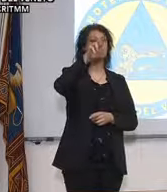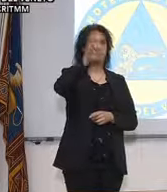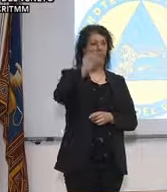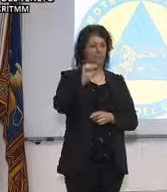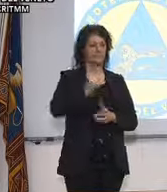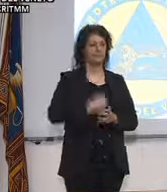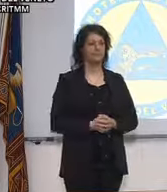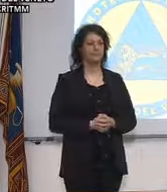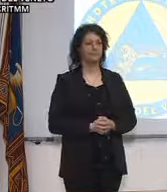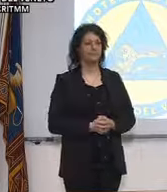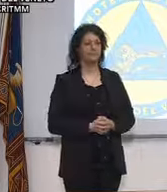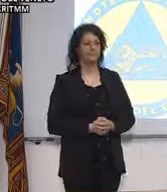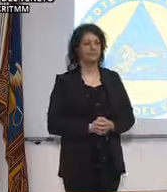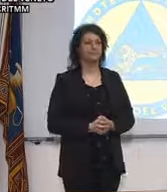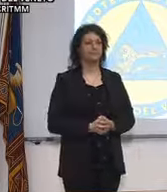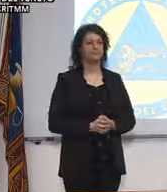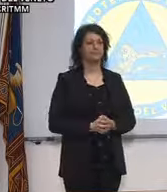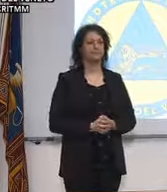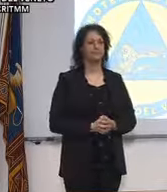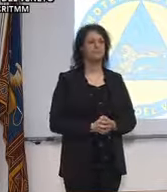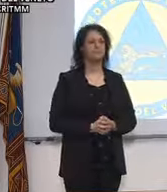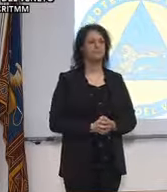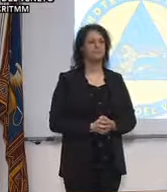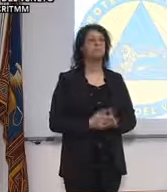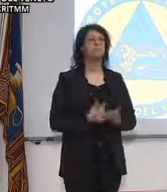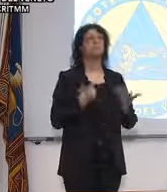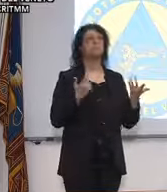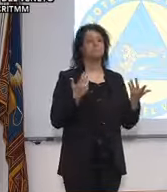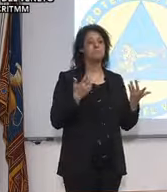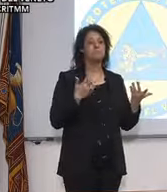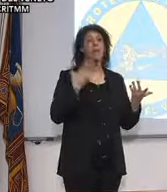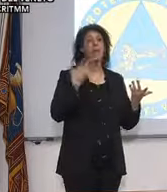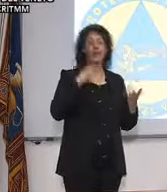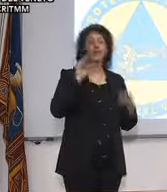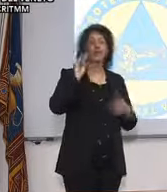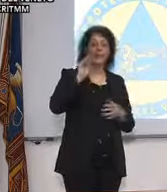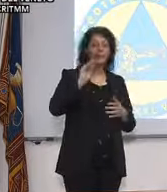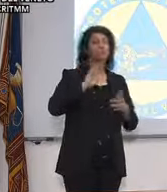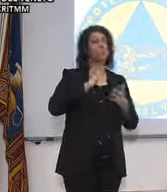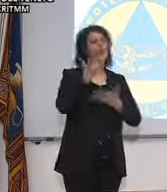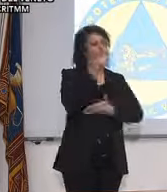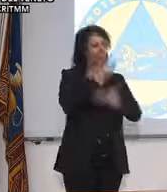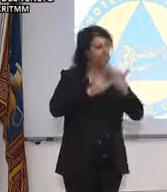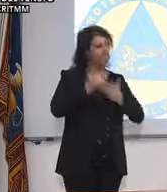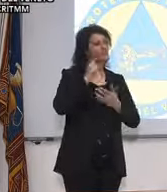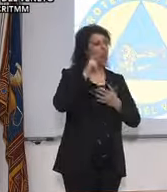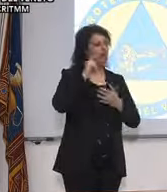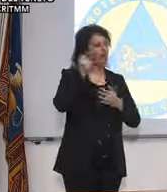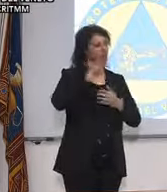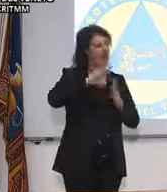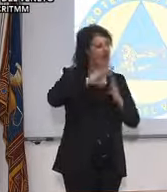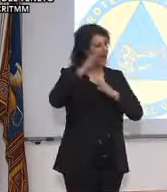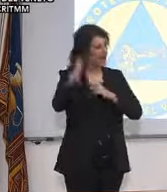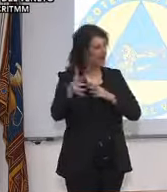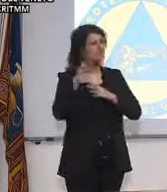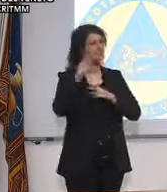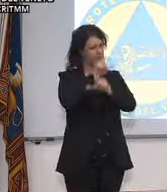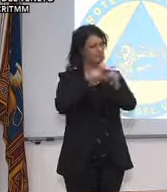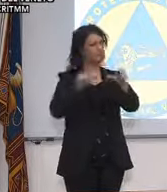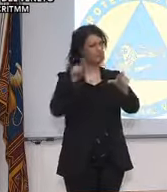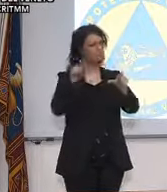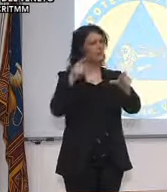Non è escluso, anzi è già stata chiesta la collaborazione anche di altri soggetti massimamente autorevoli in